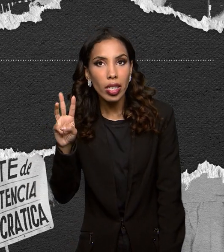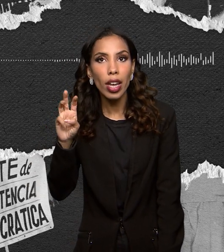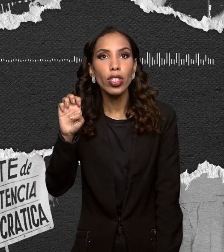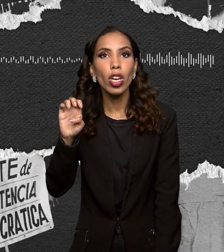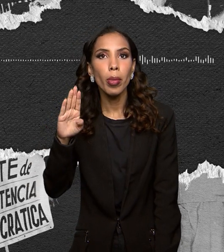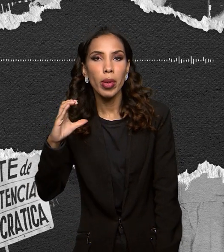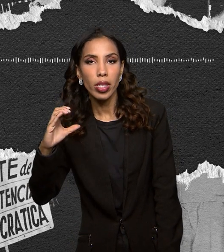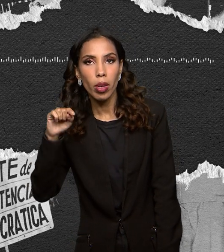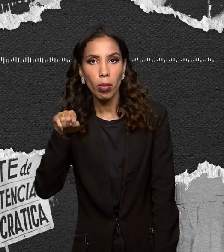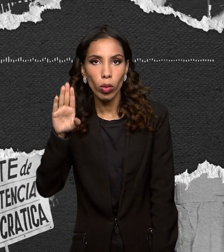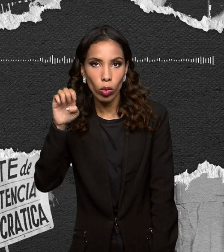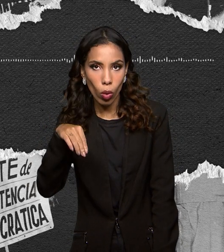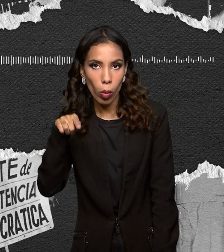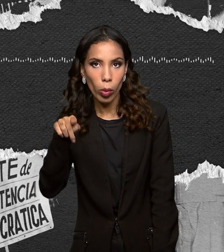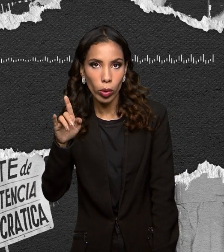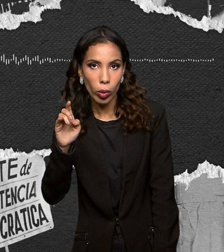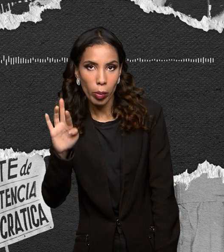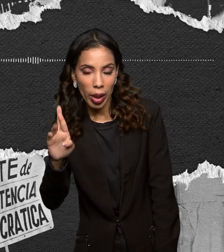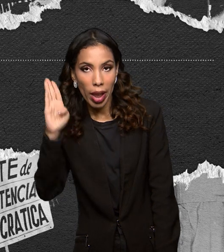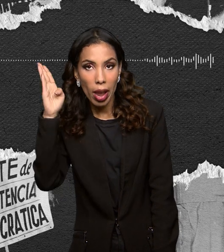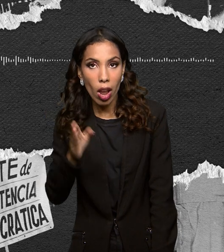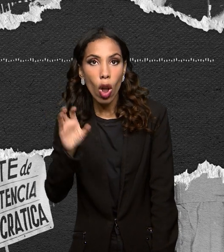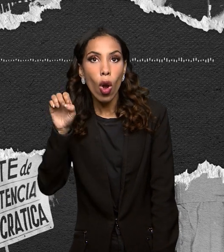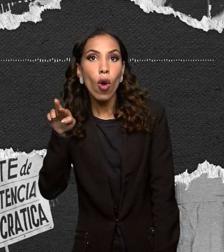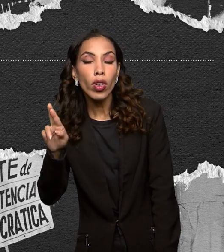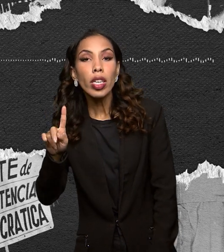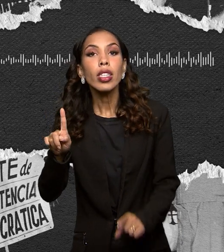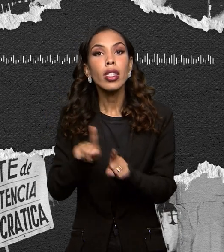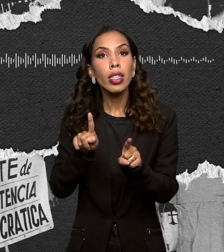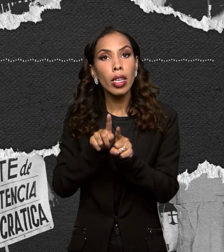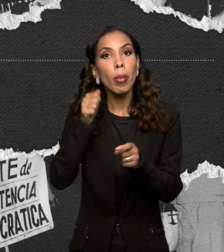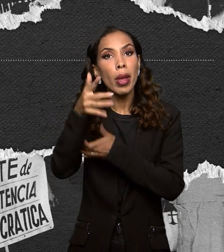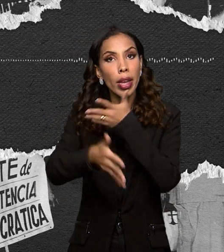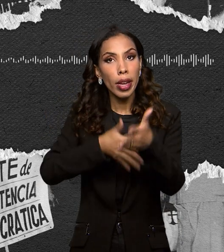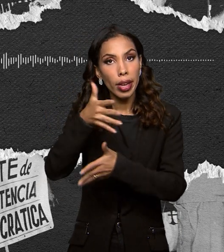ebc.com.br/ouvidoria. Também dá para fazer uma manifestação em Libras para o número